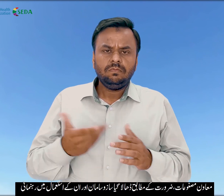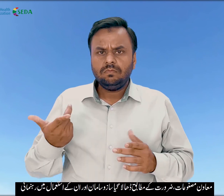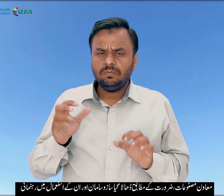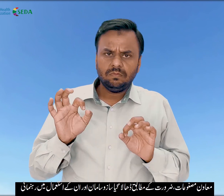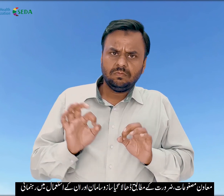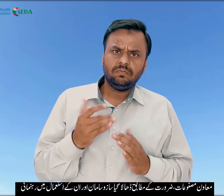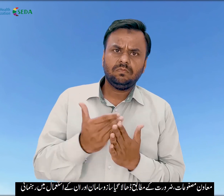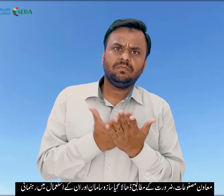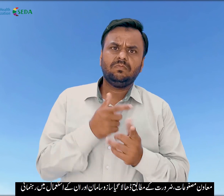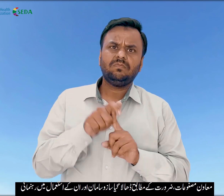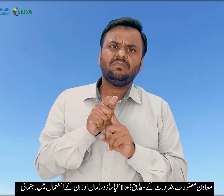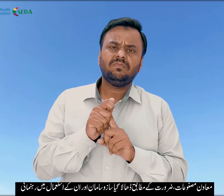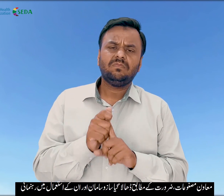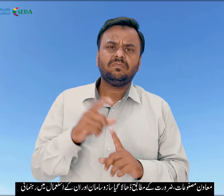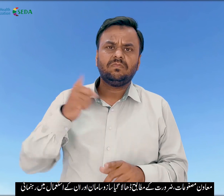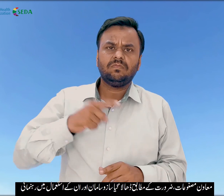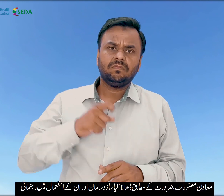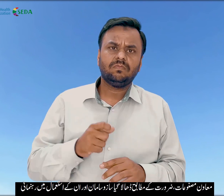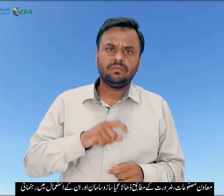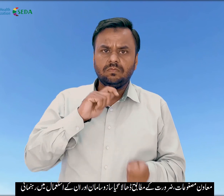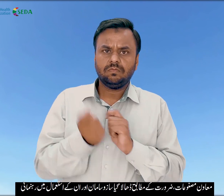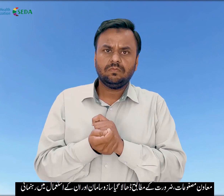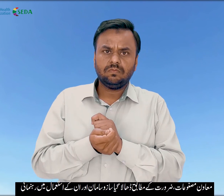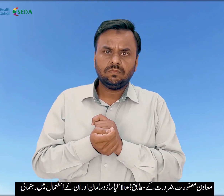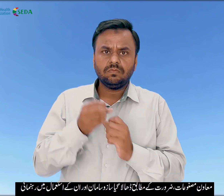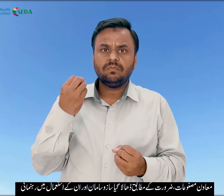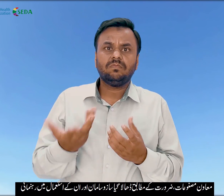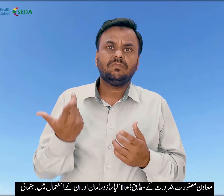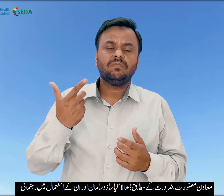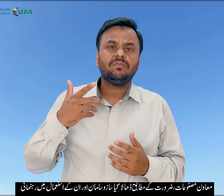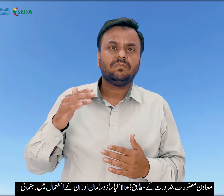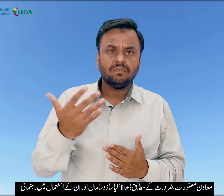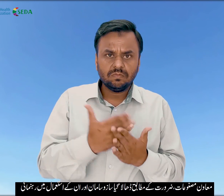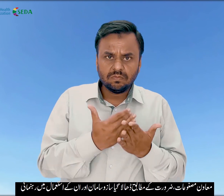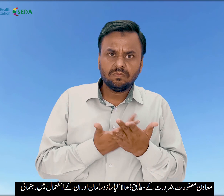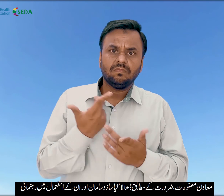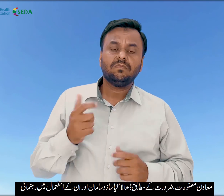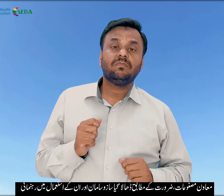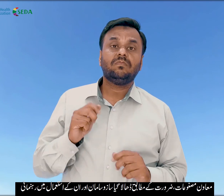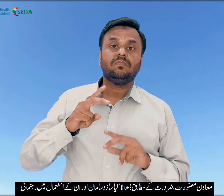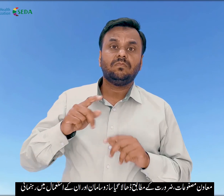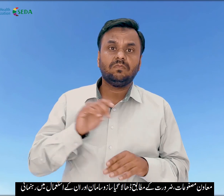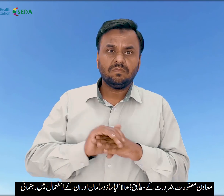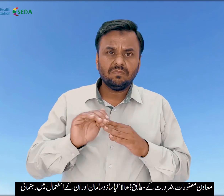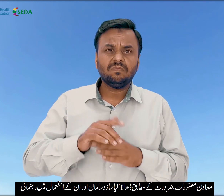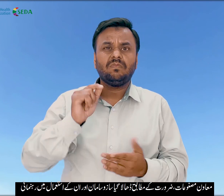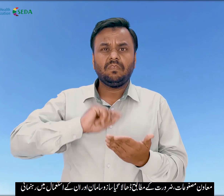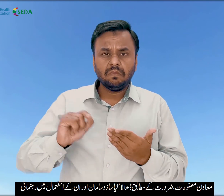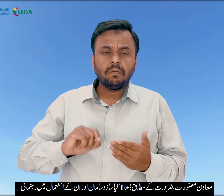معاون مصنوعات، ضرورت کے مطابق ڈھالا گیا ساز و سامان اور ان کے استعمال میں